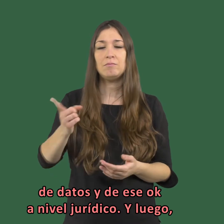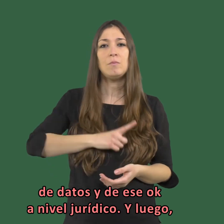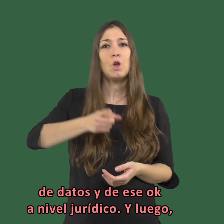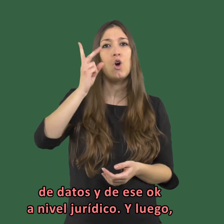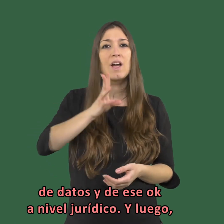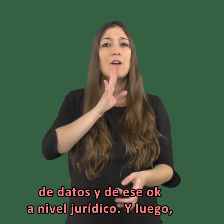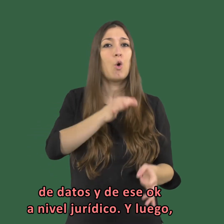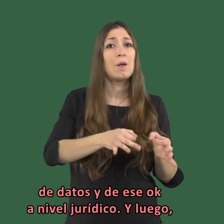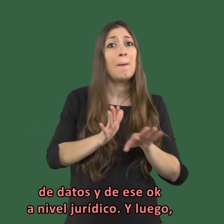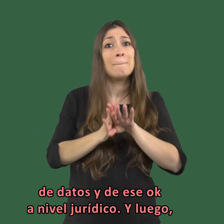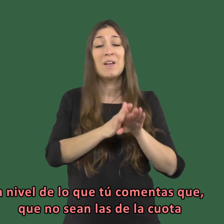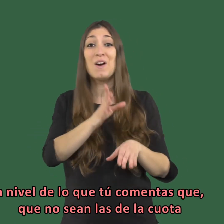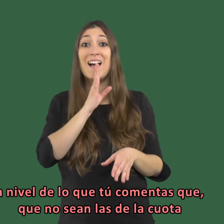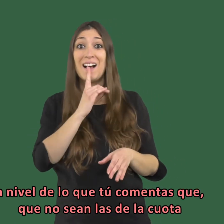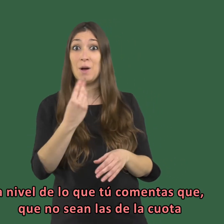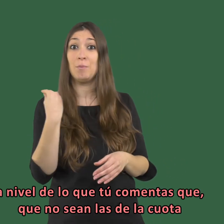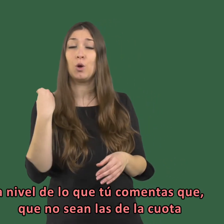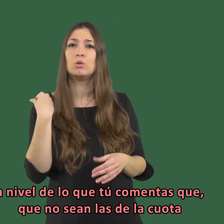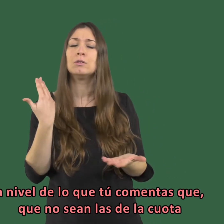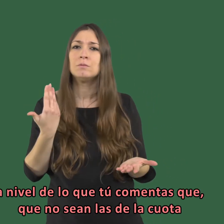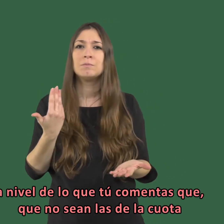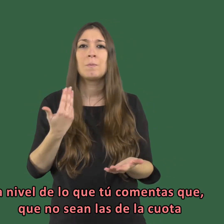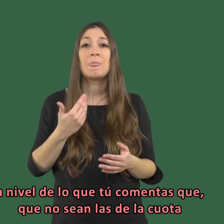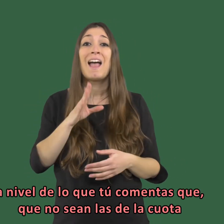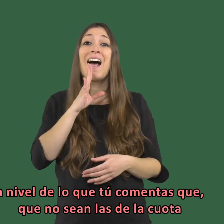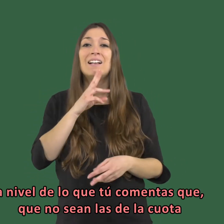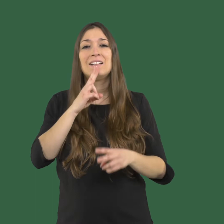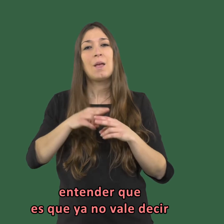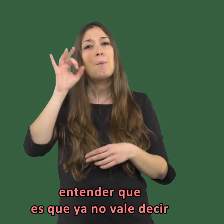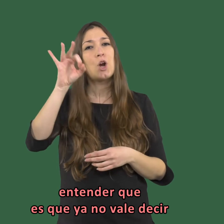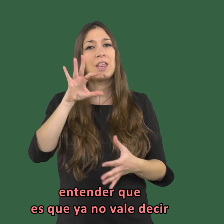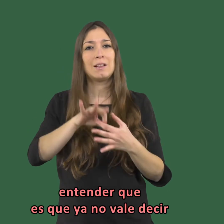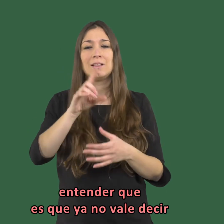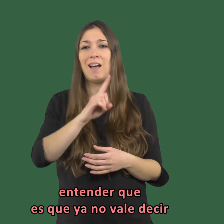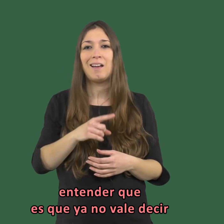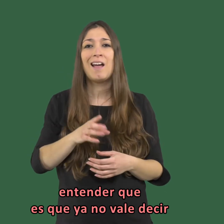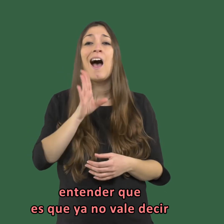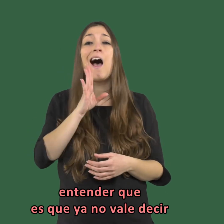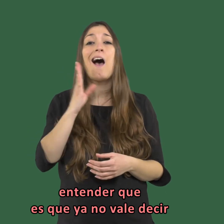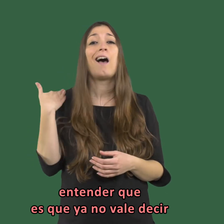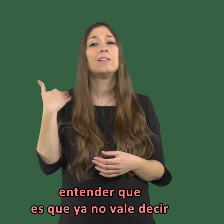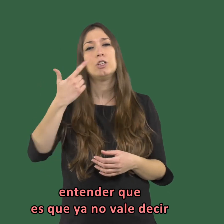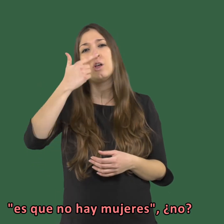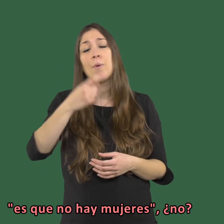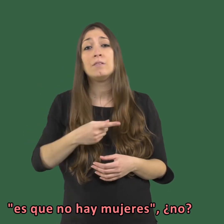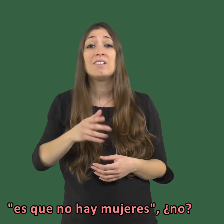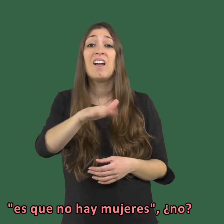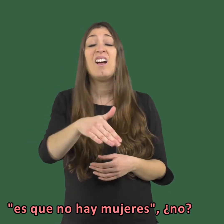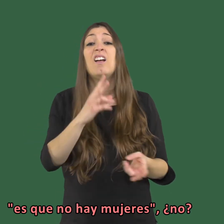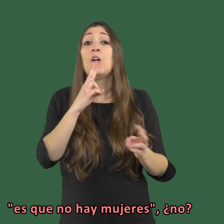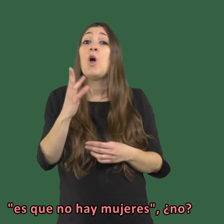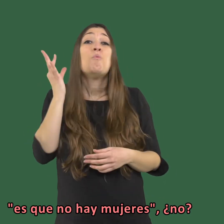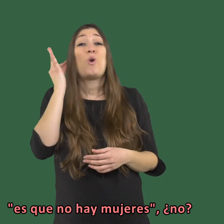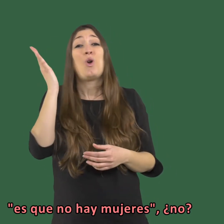ok a nivel jurídico, y luego a nivel de lo que tú comentas, que no sean las de la cuota, entender que es que ya no vale el decir que no hay